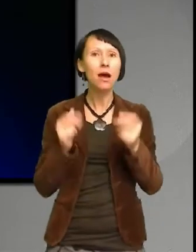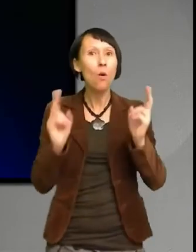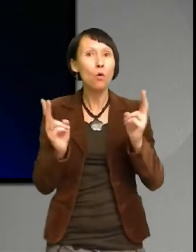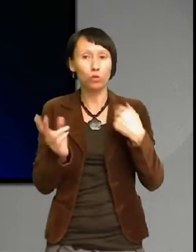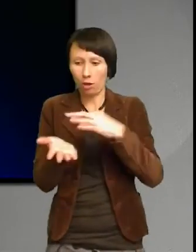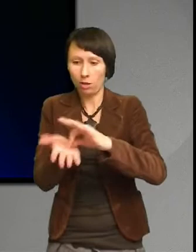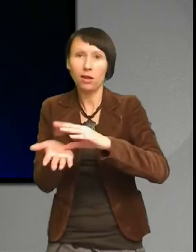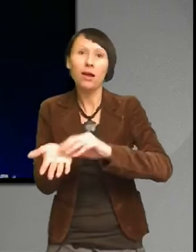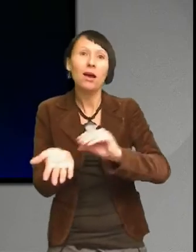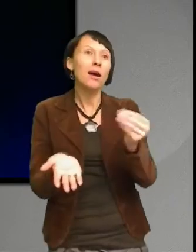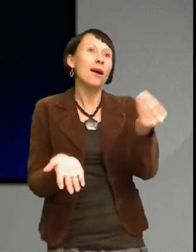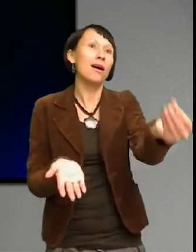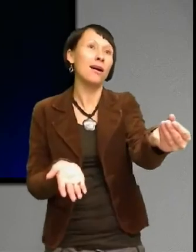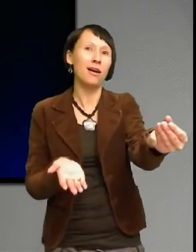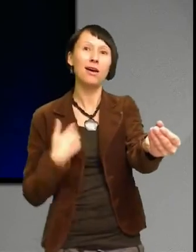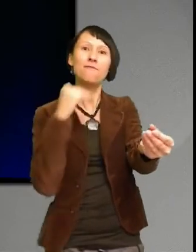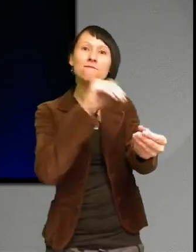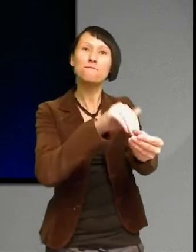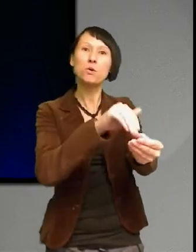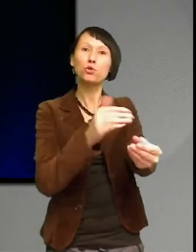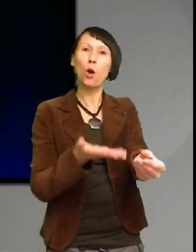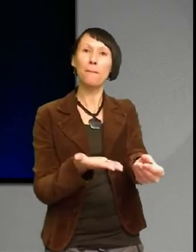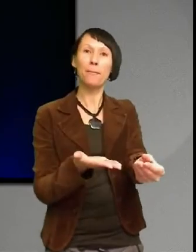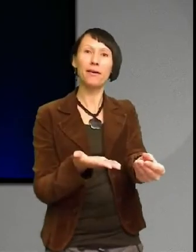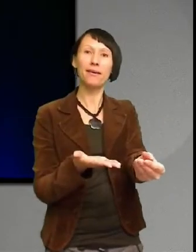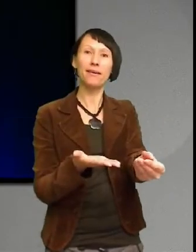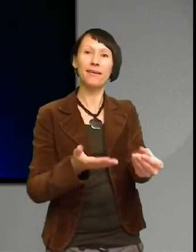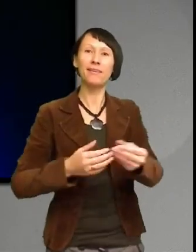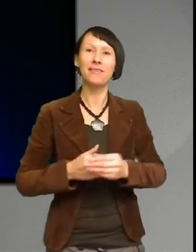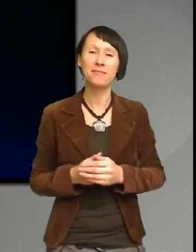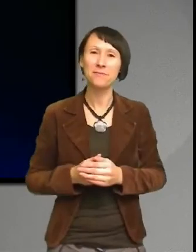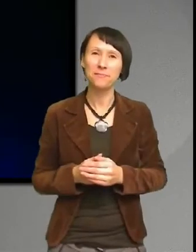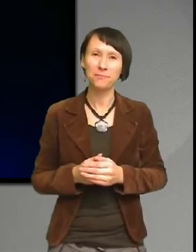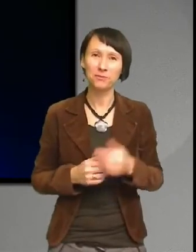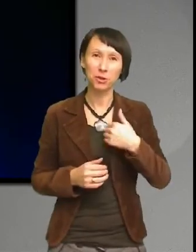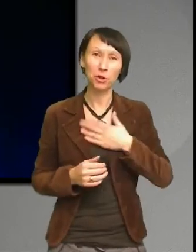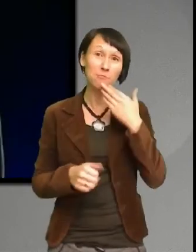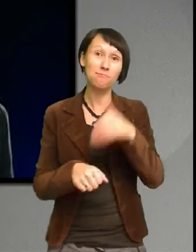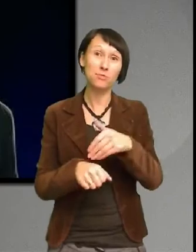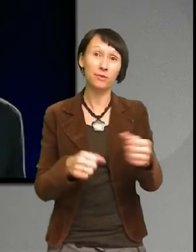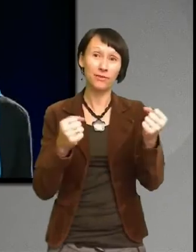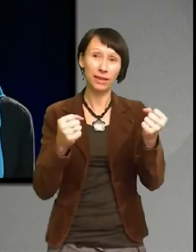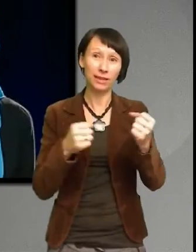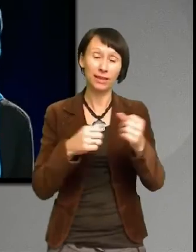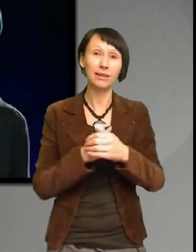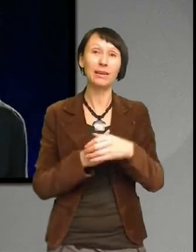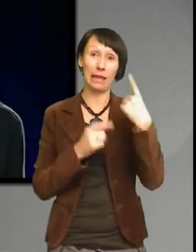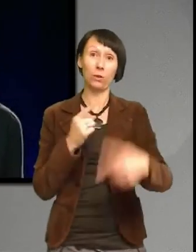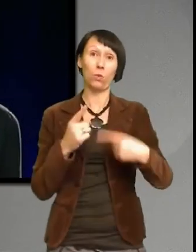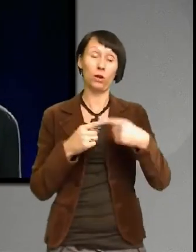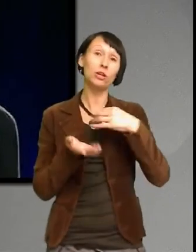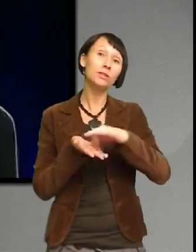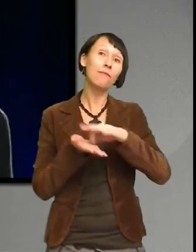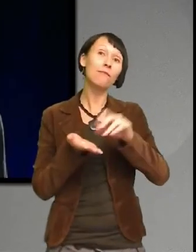förmedla budskap som jag tycker är viktiga. Under ett år skriver jag för Graffiti. Som är en